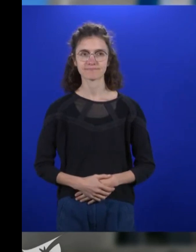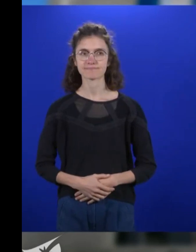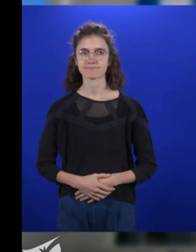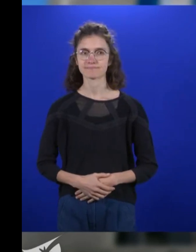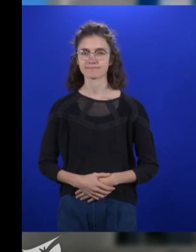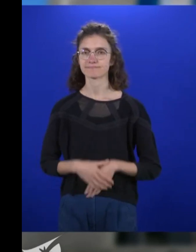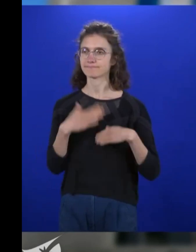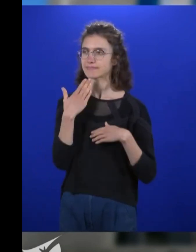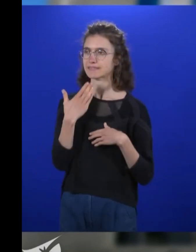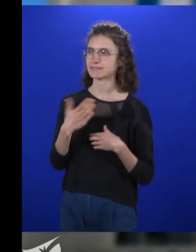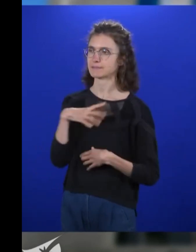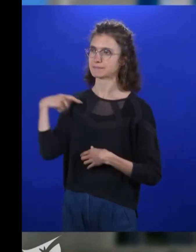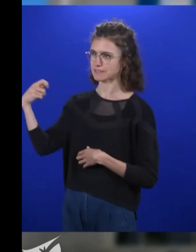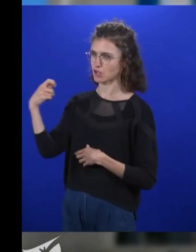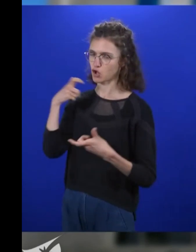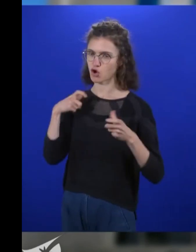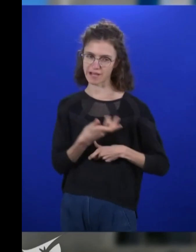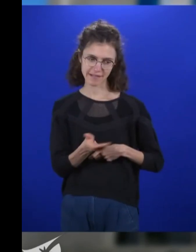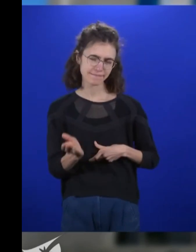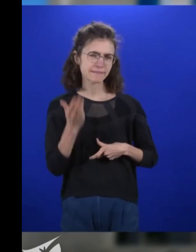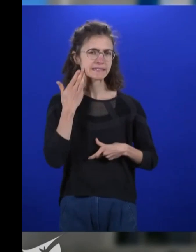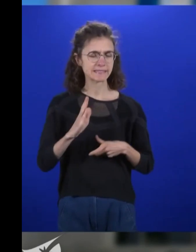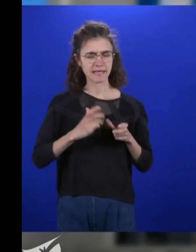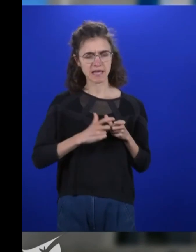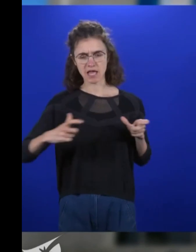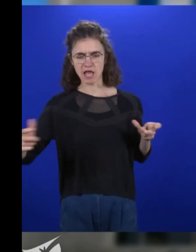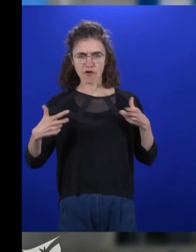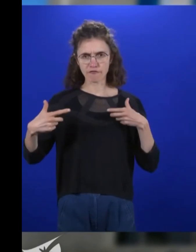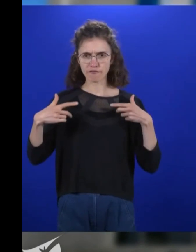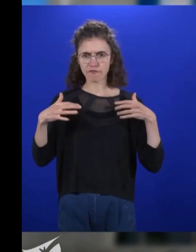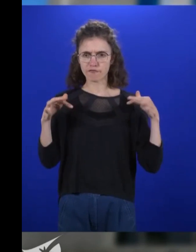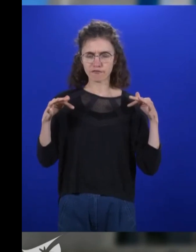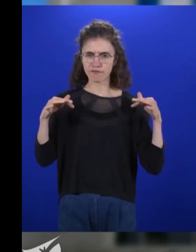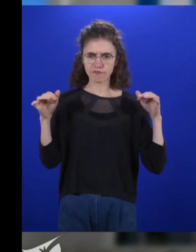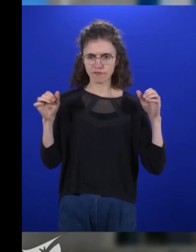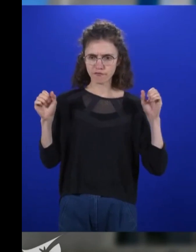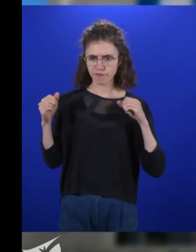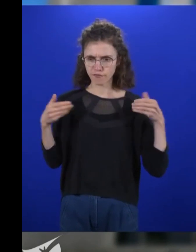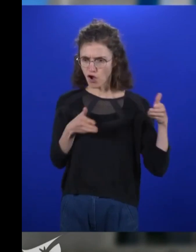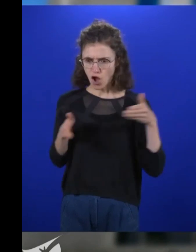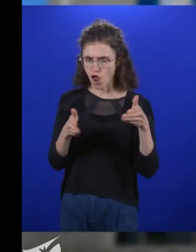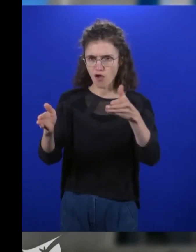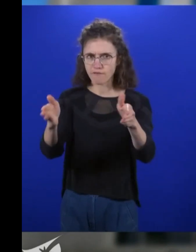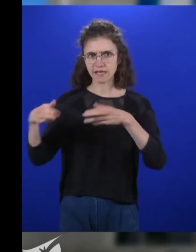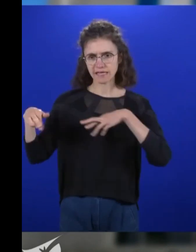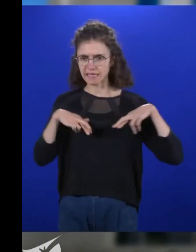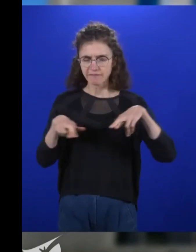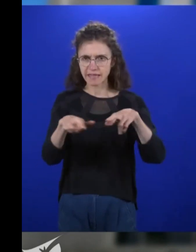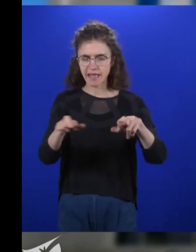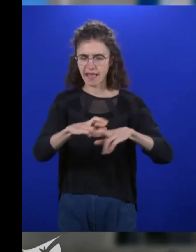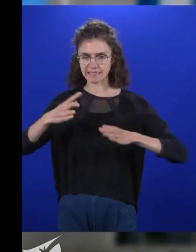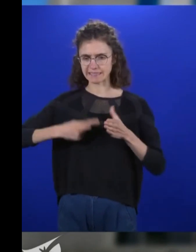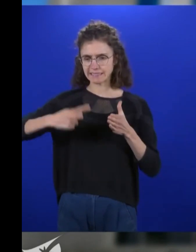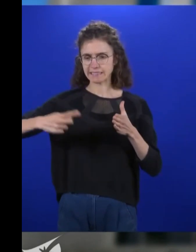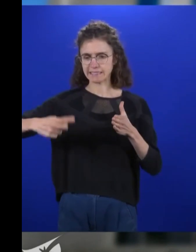Merci Madame la Présidente, chers collègues. Les digues de fleuves et de rivières sont des ouvrages essentiels pour plusieurs raisons. Pour des raisons de sécurité des